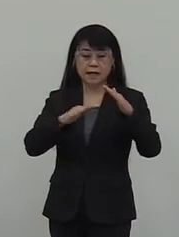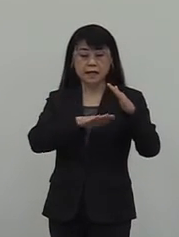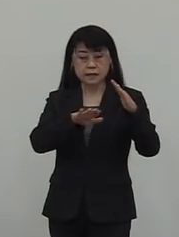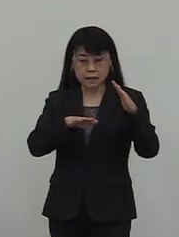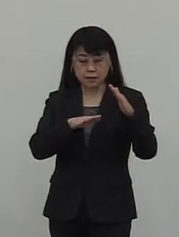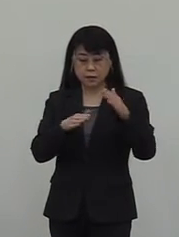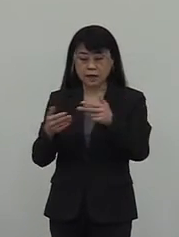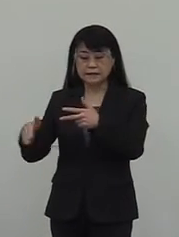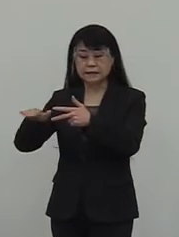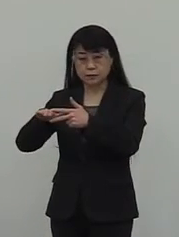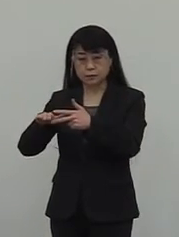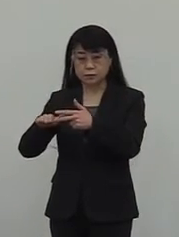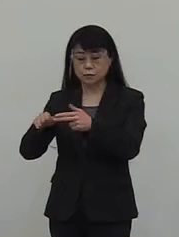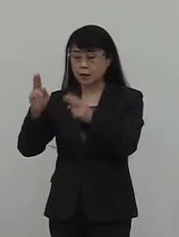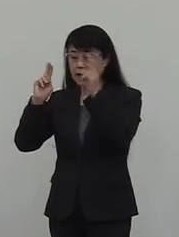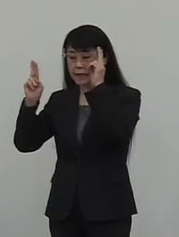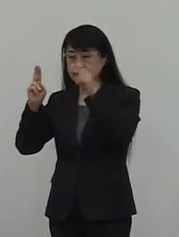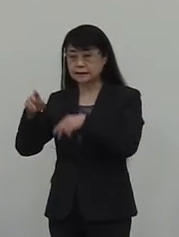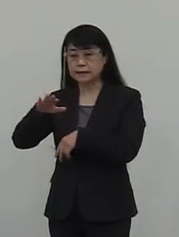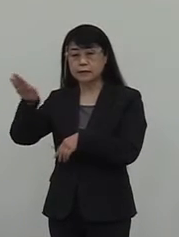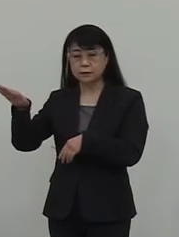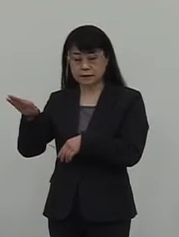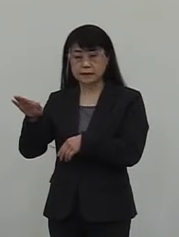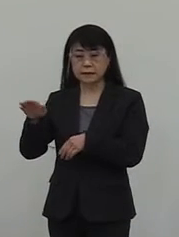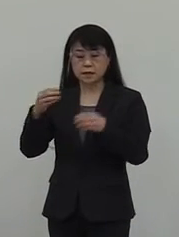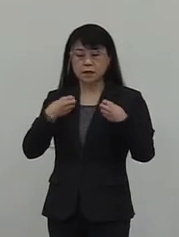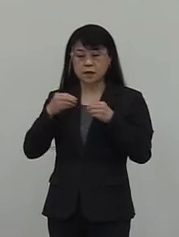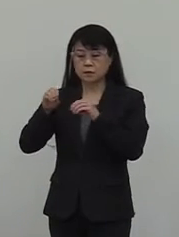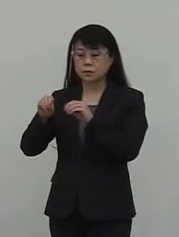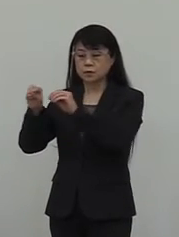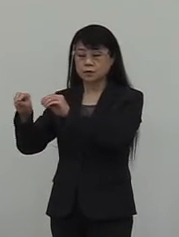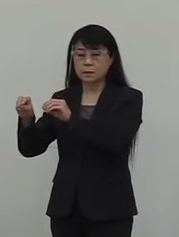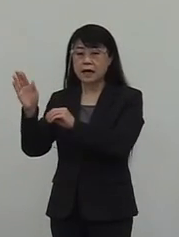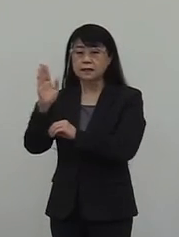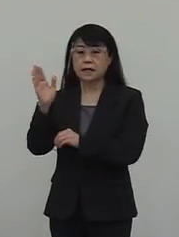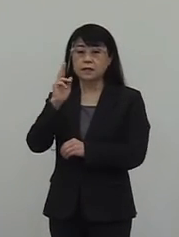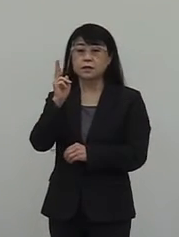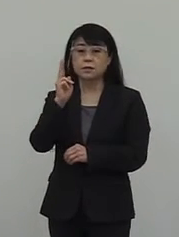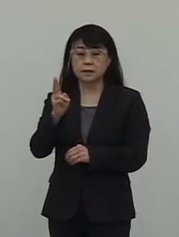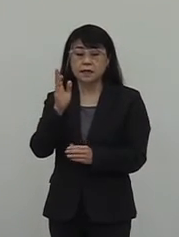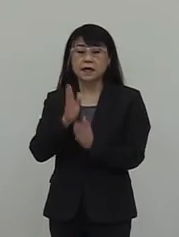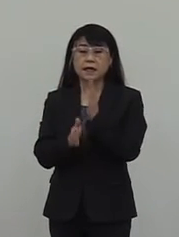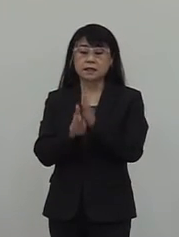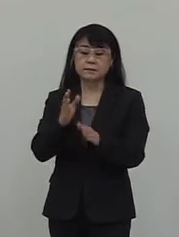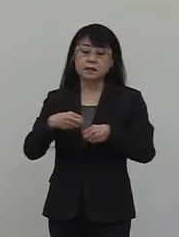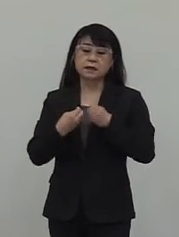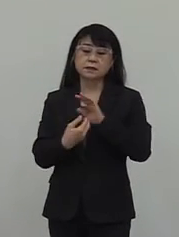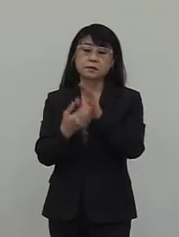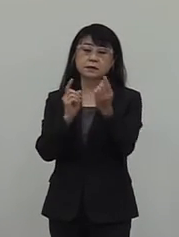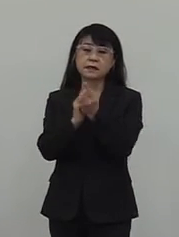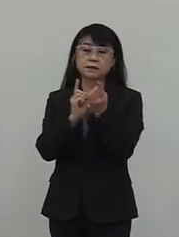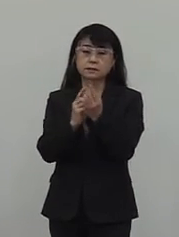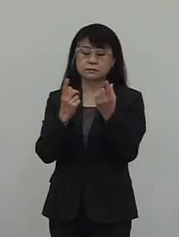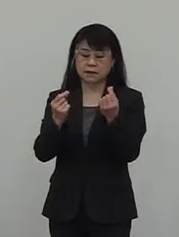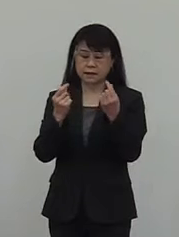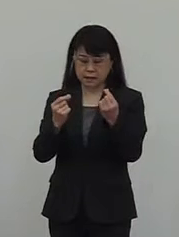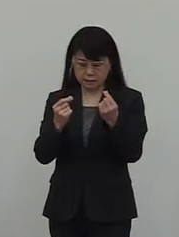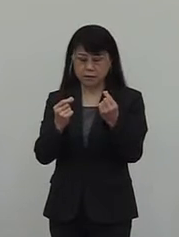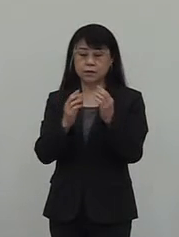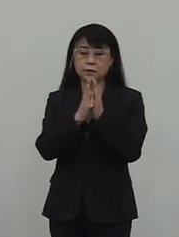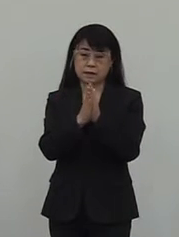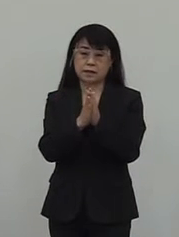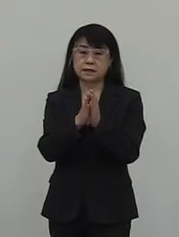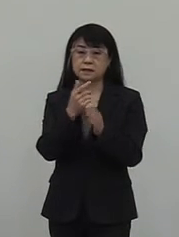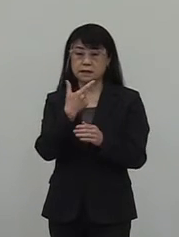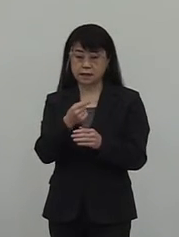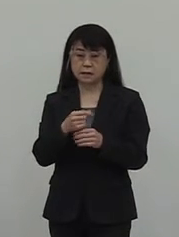はこういった施設なり、あるいは会社なりにですね、持ち込まないように、改めて感染対策を徹底をしていただくということ